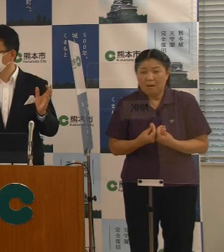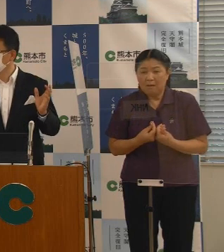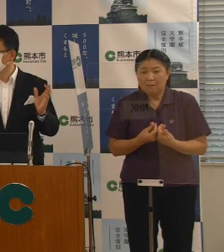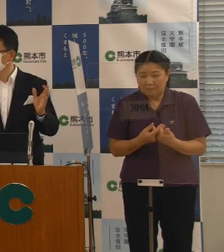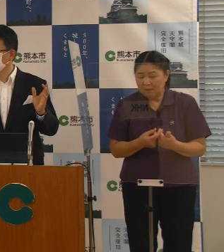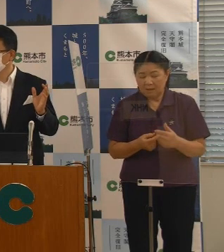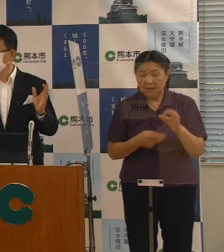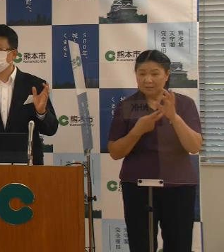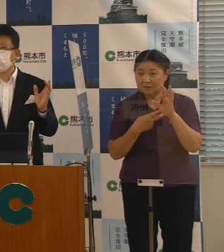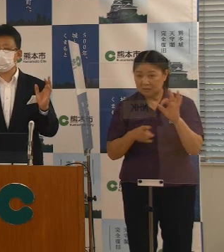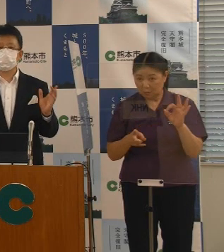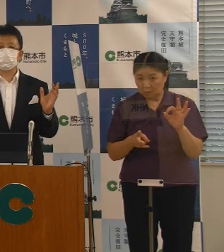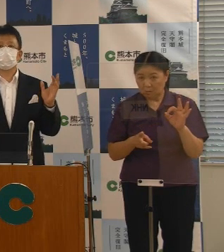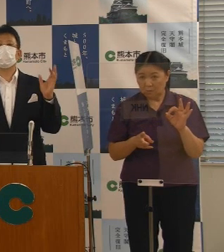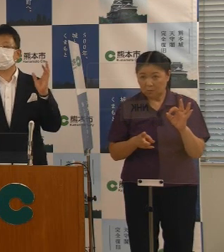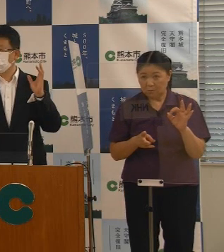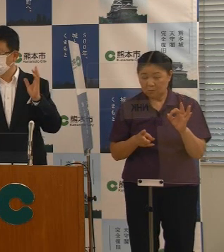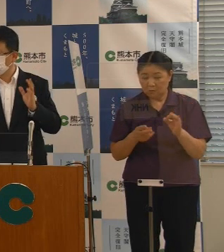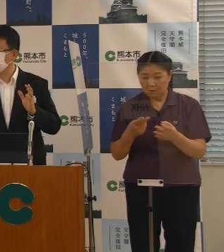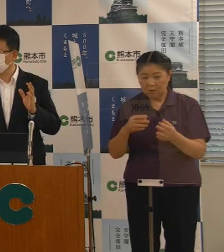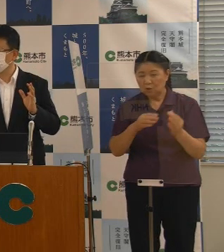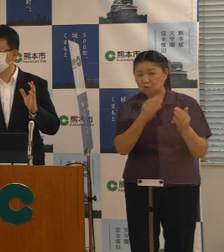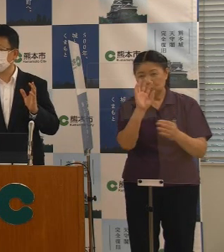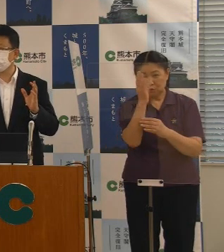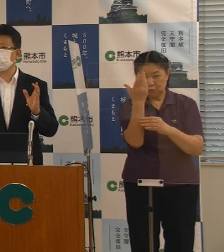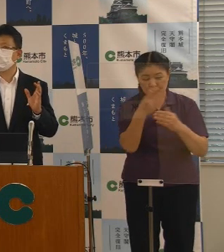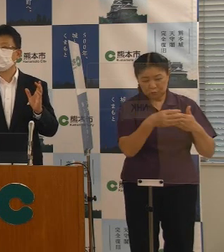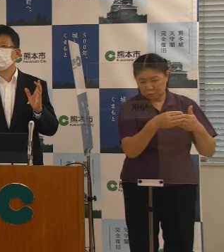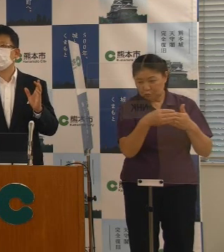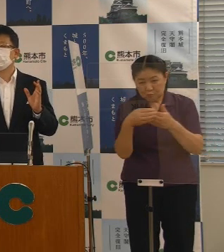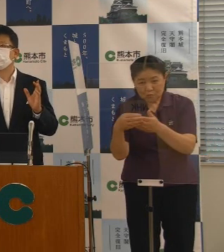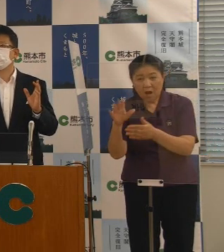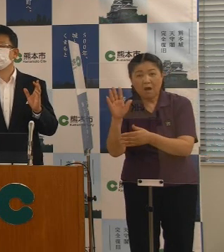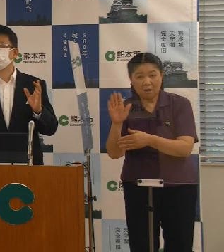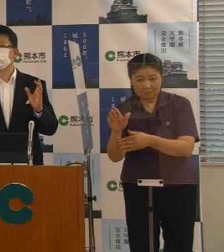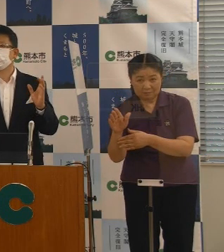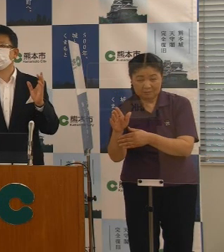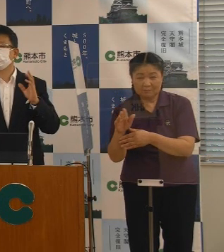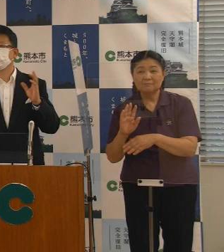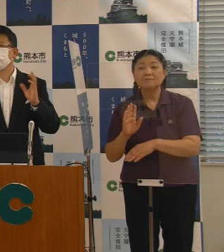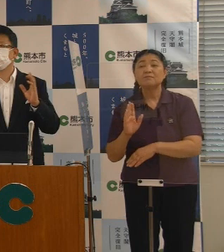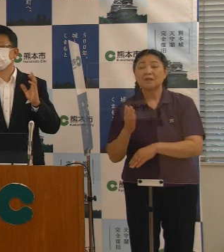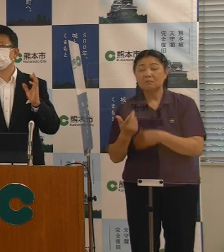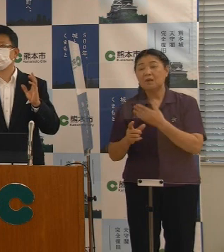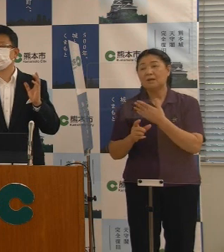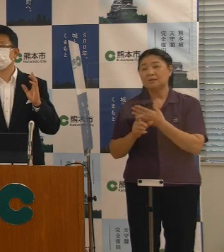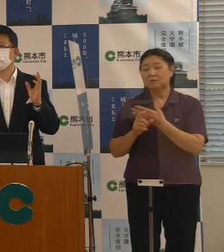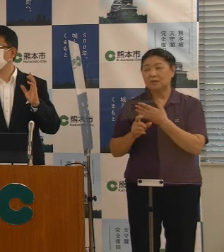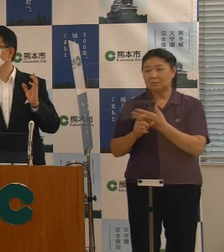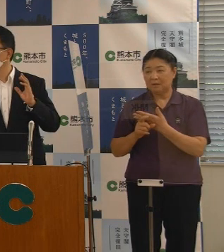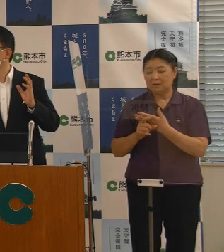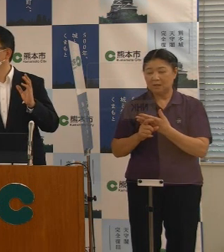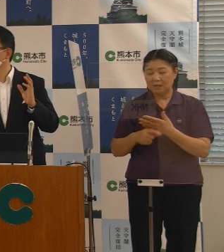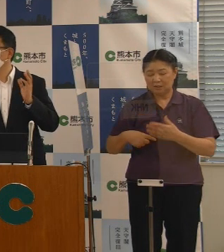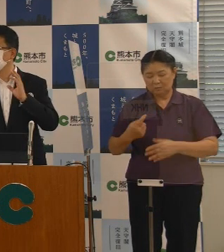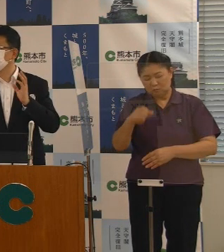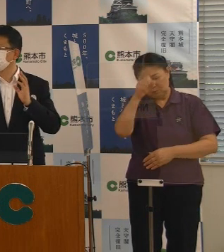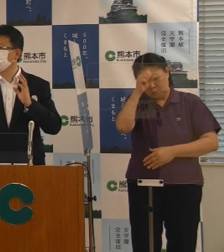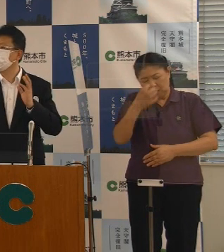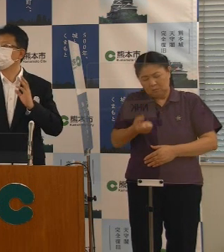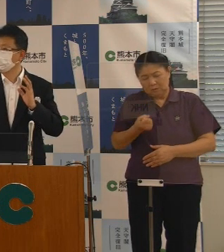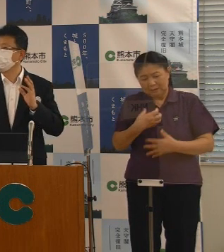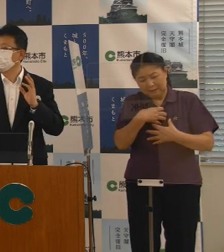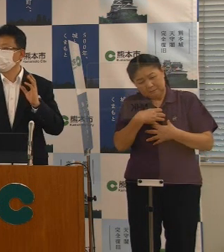まあ、ゼロということです。搬送された方はいらっしゃいます。例えば、そういう、まあ、持病があって不